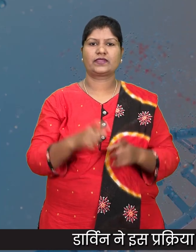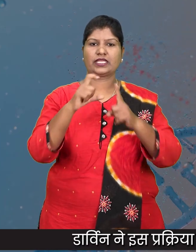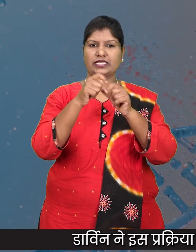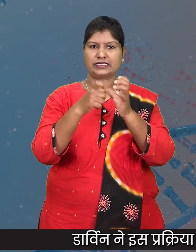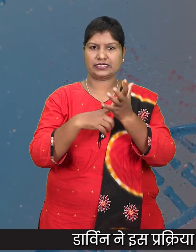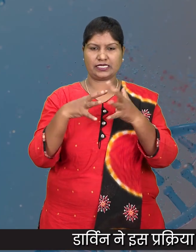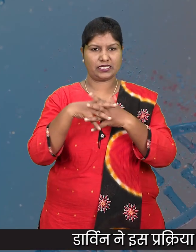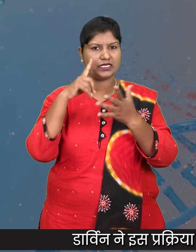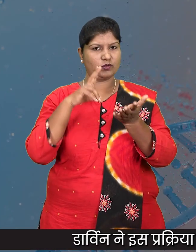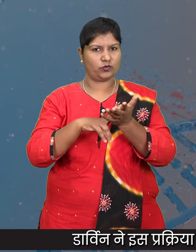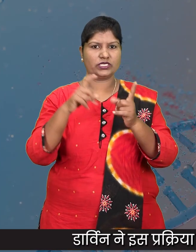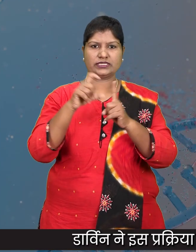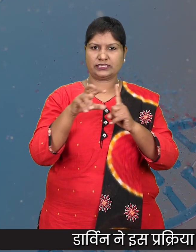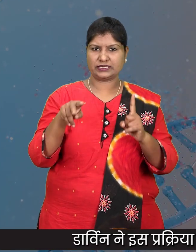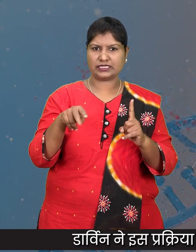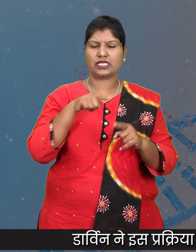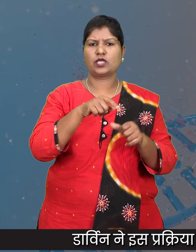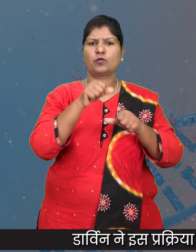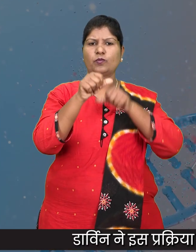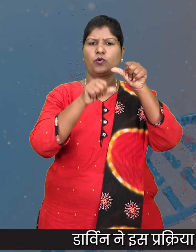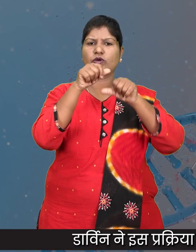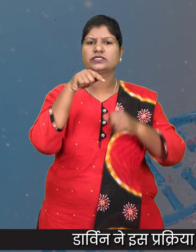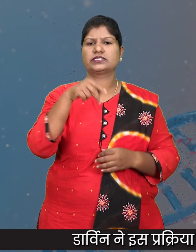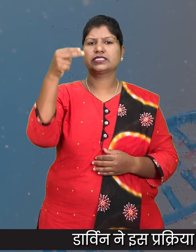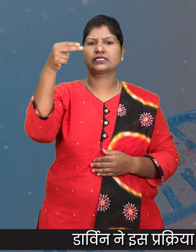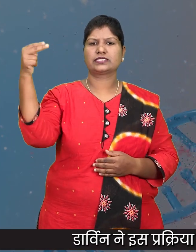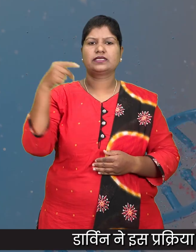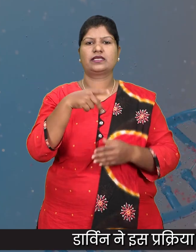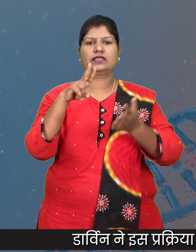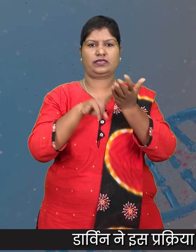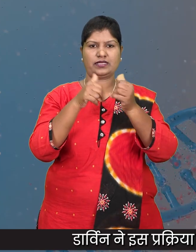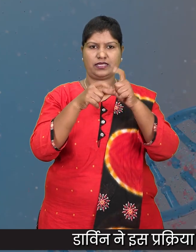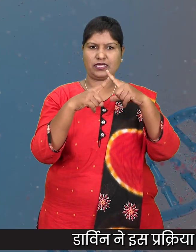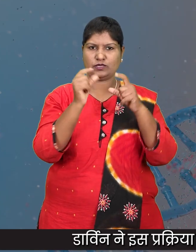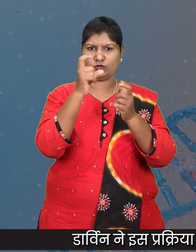डार्विन ने इस प्रक्रिया को प्राकृतिक चयन के रूप में वर्णित किया।